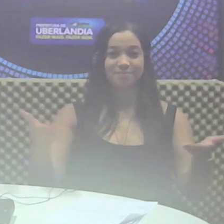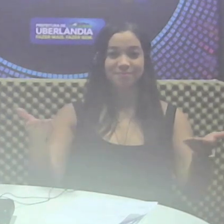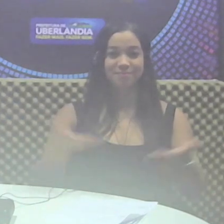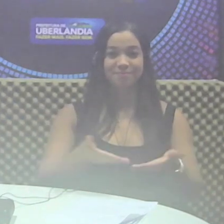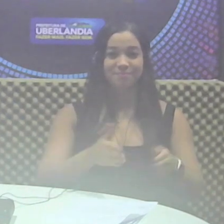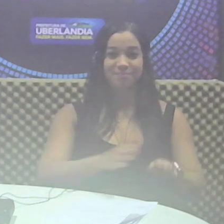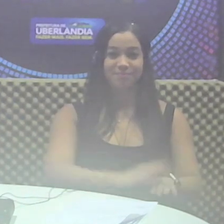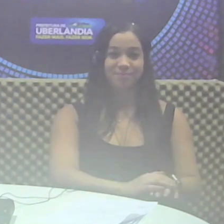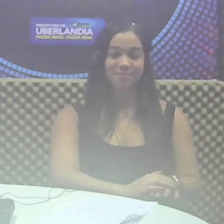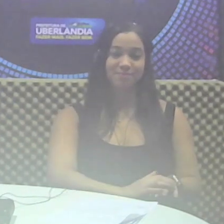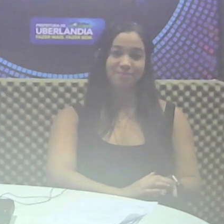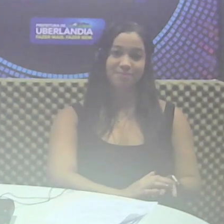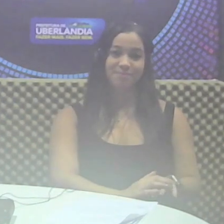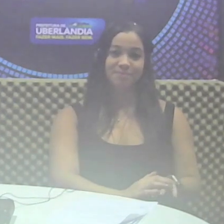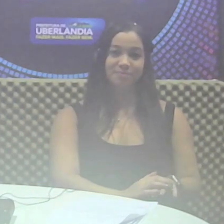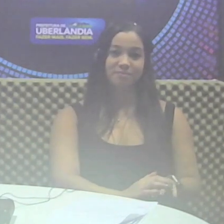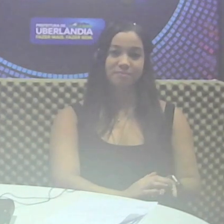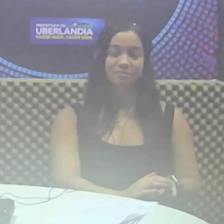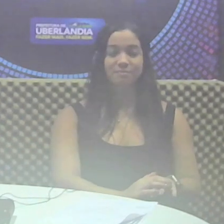hoje.